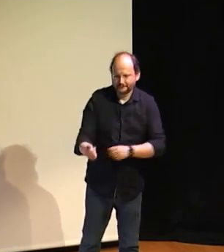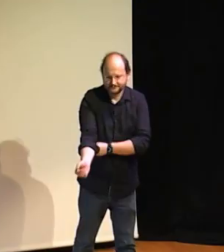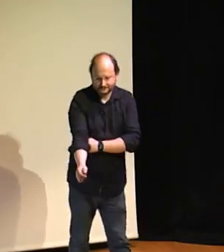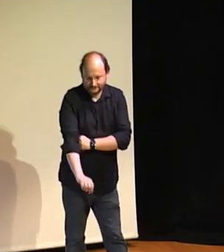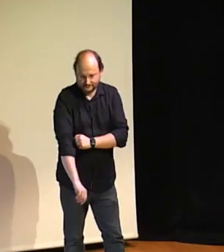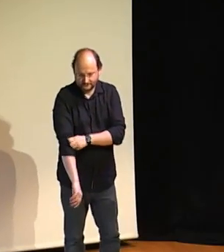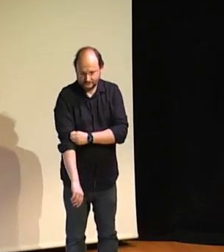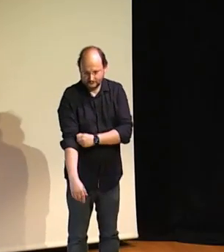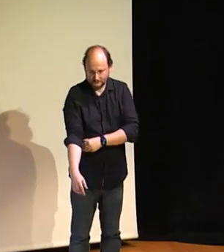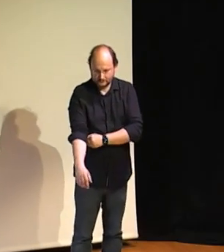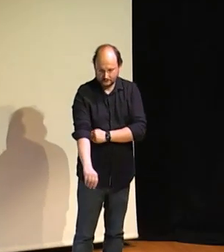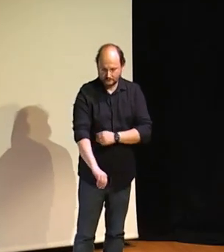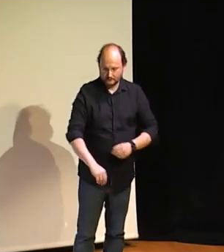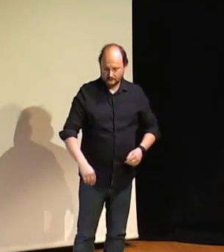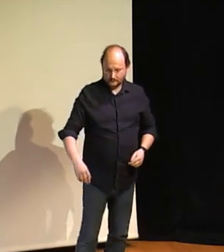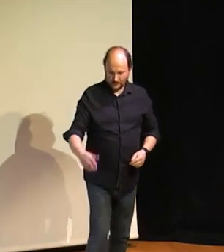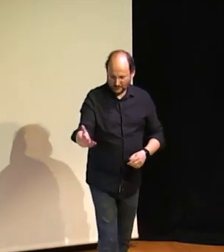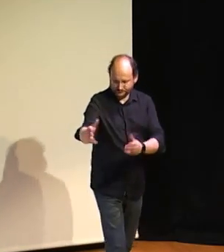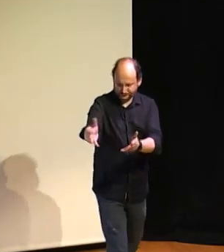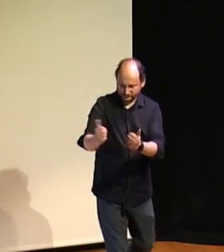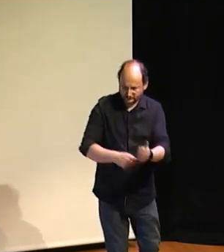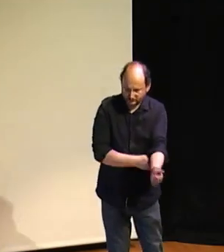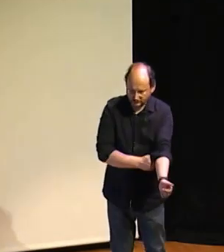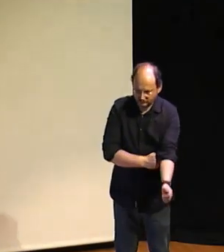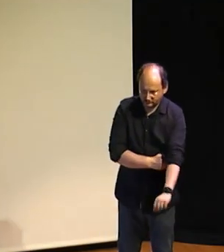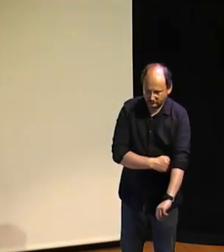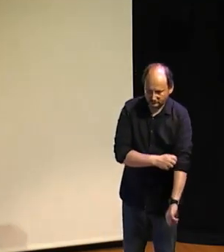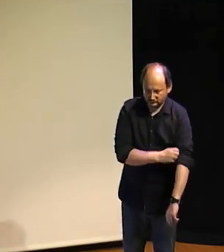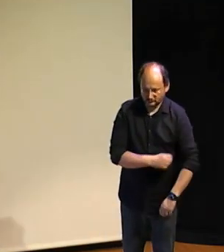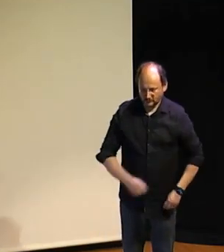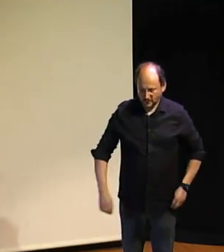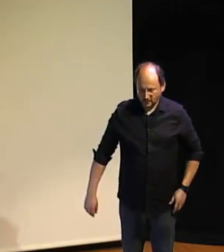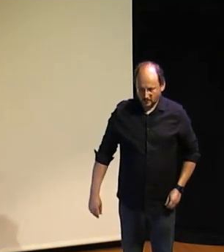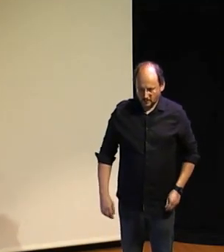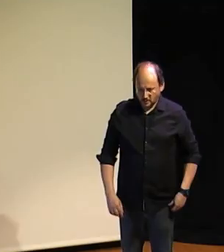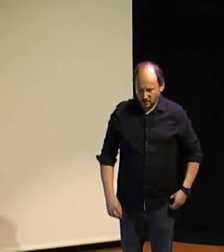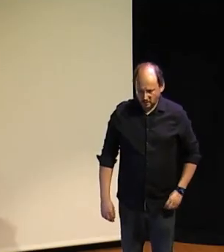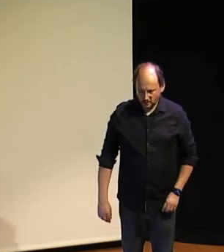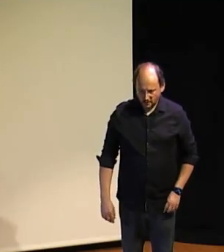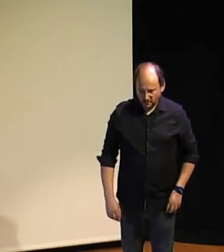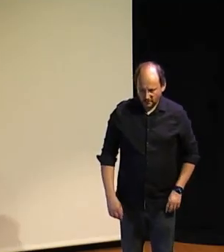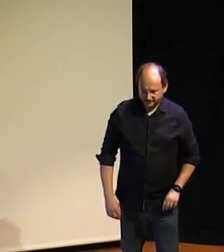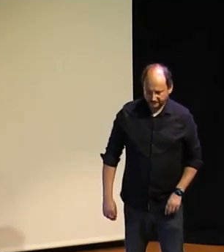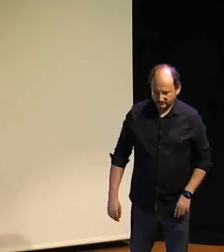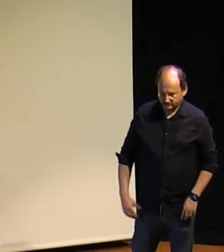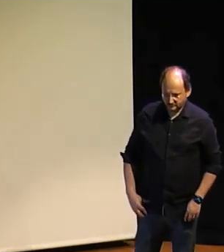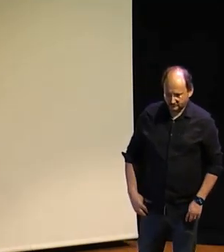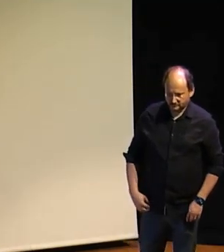Alors, je vais faire le relais de la question posée par une personne qui est sourde aveugle et qui veut